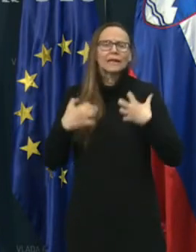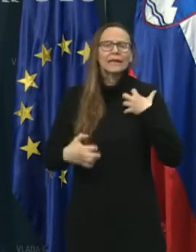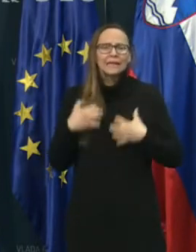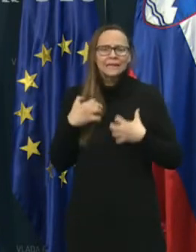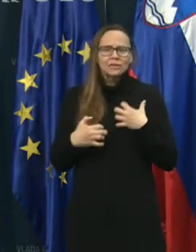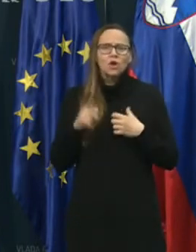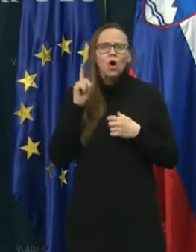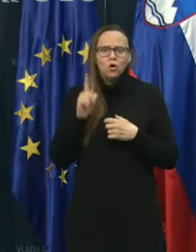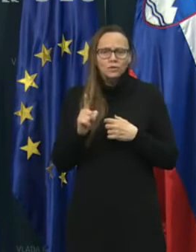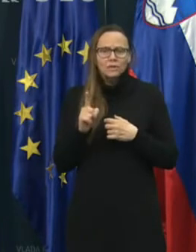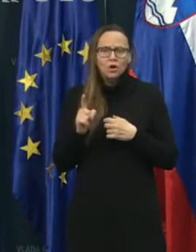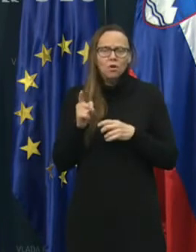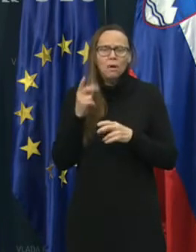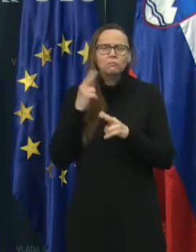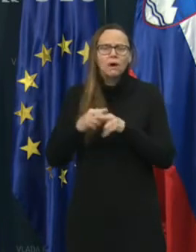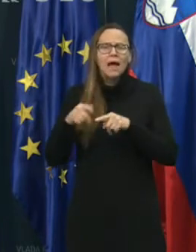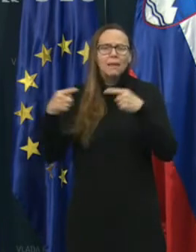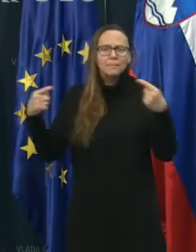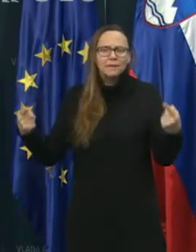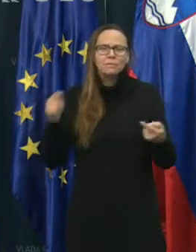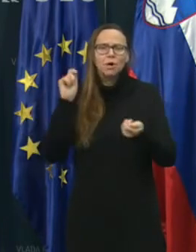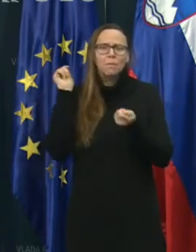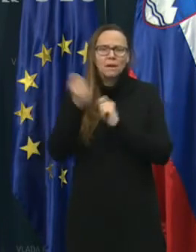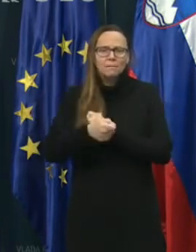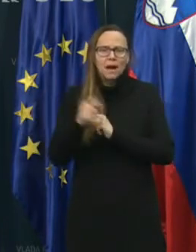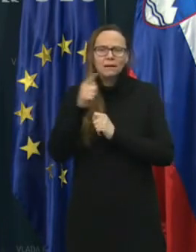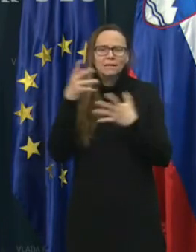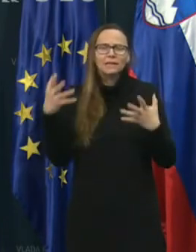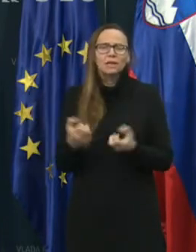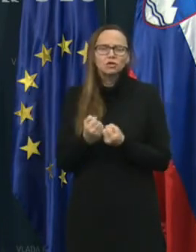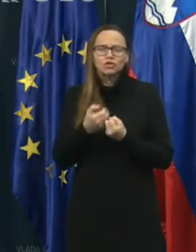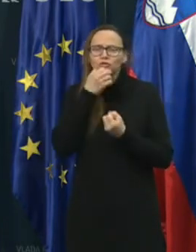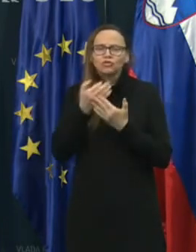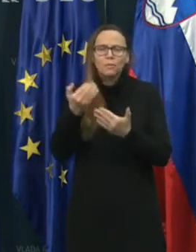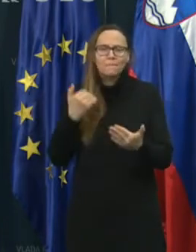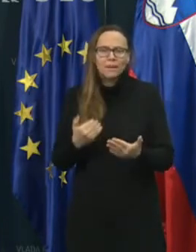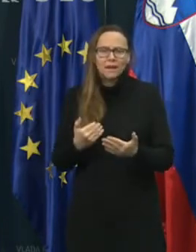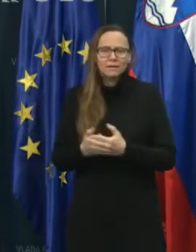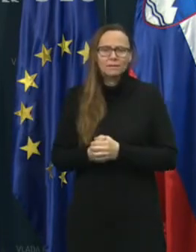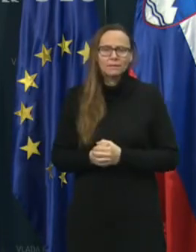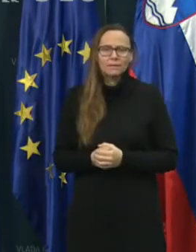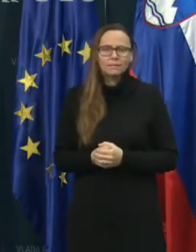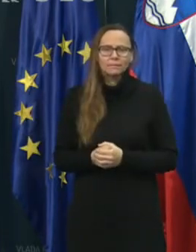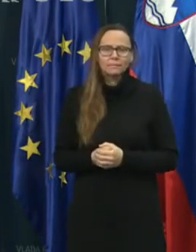oziroma predvsem epidemijo premagati in rešiti čim prej.